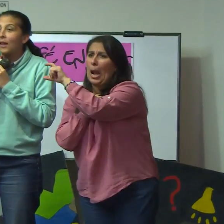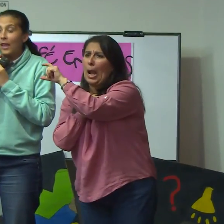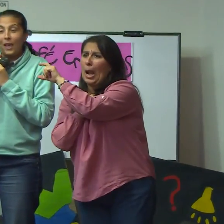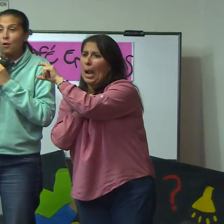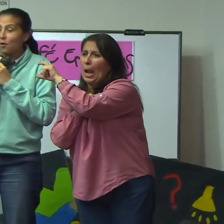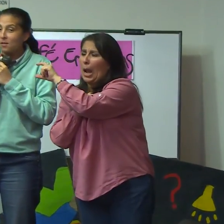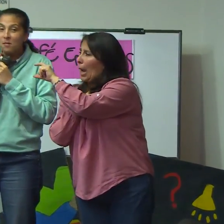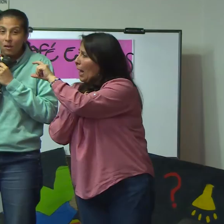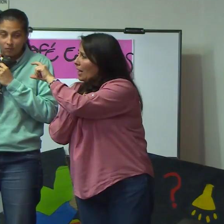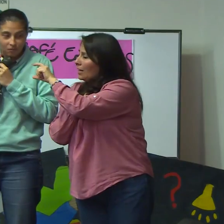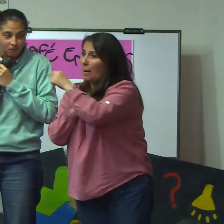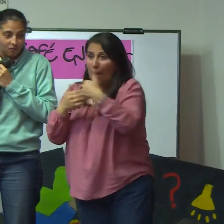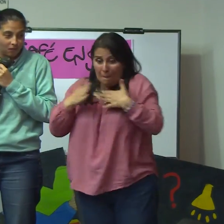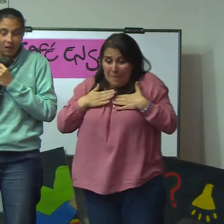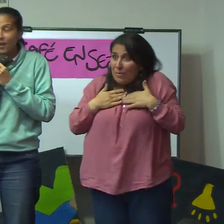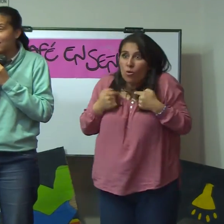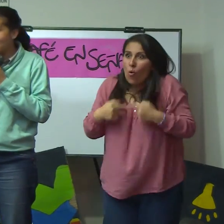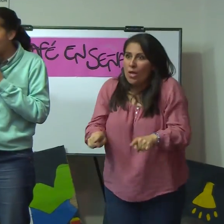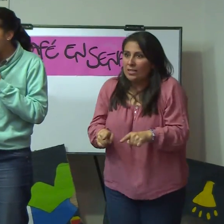Que no es mío, es de ella.